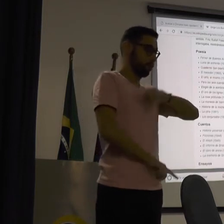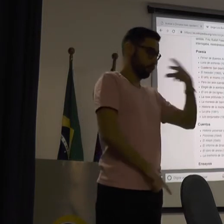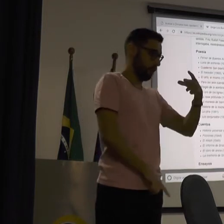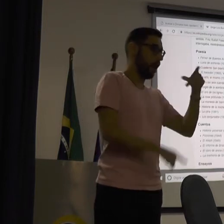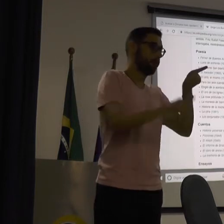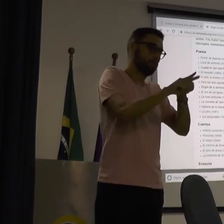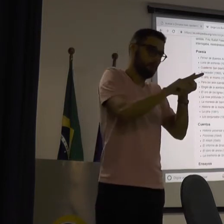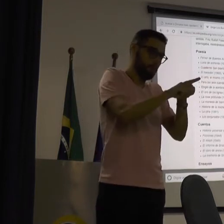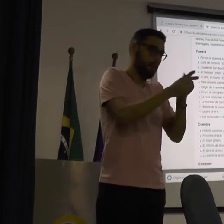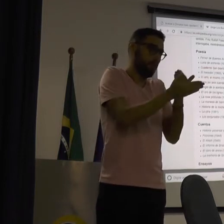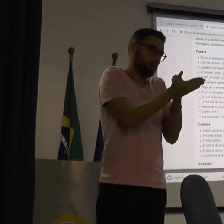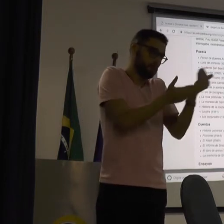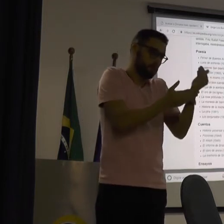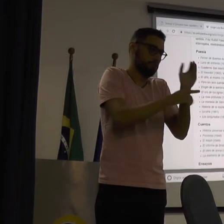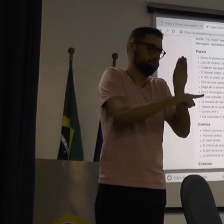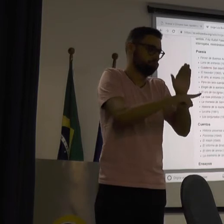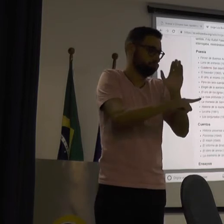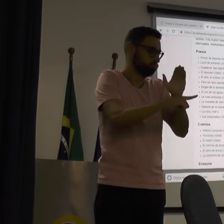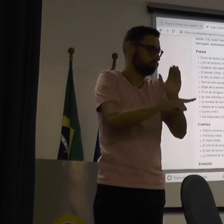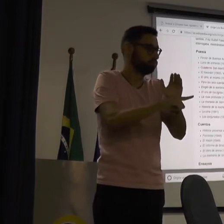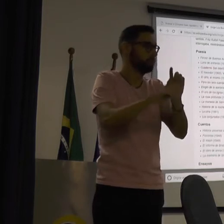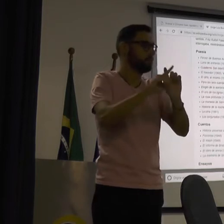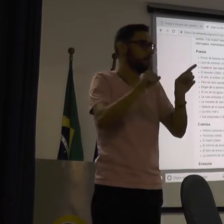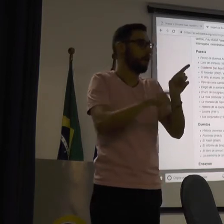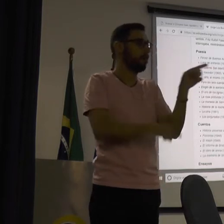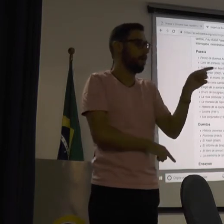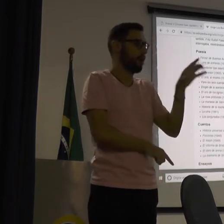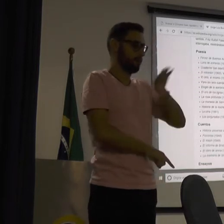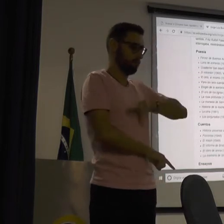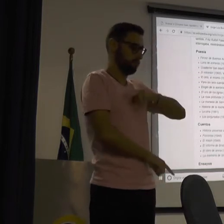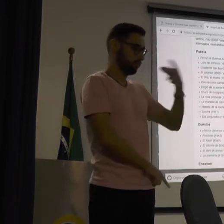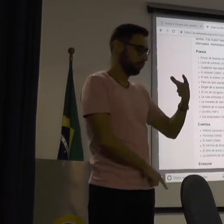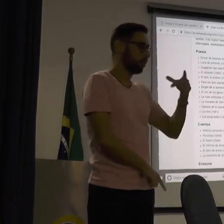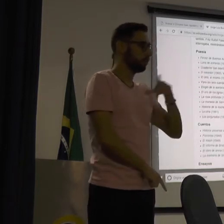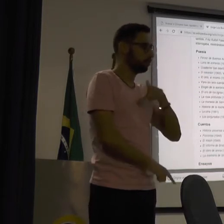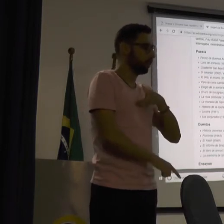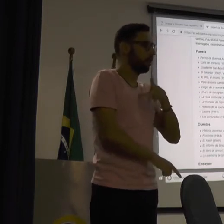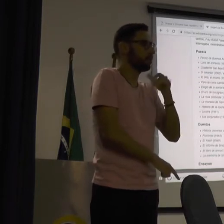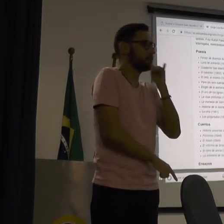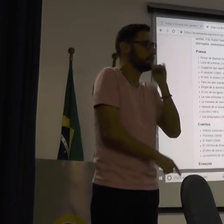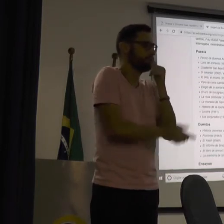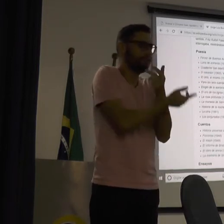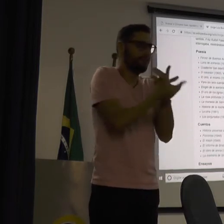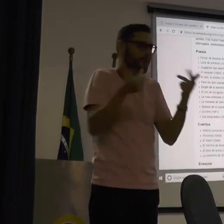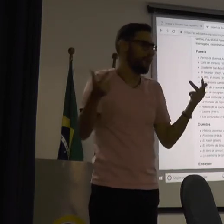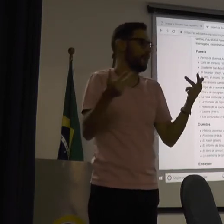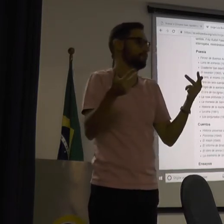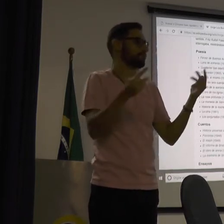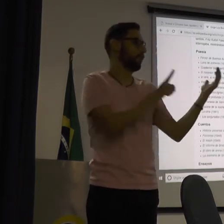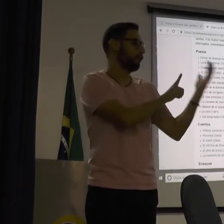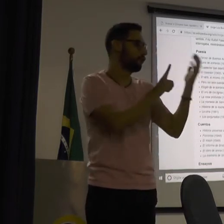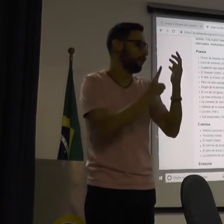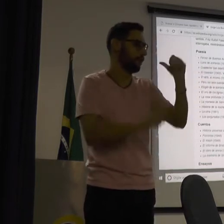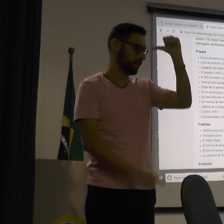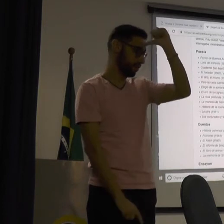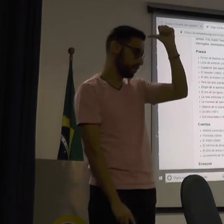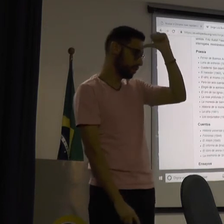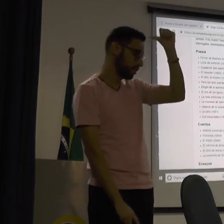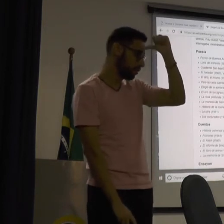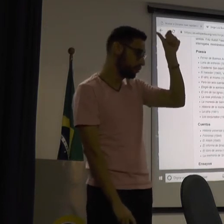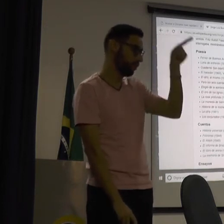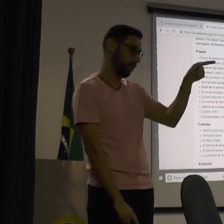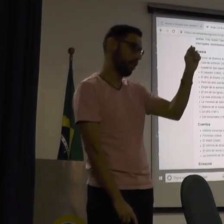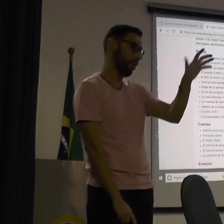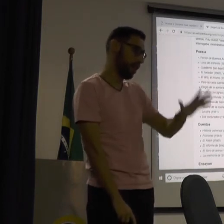grandes frutas brasileiras, os portugueses trouxeram da Índia, né? A manga, a jaca, né? Coisa mais brasileira que jaca, né?